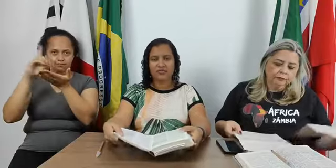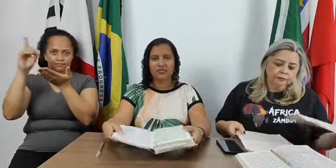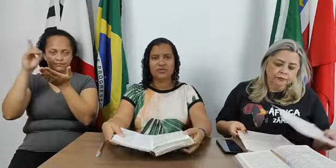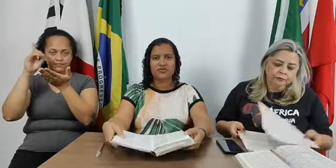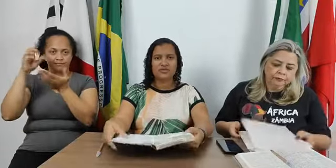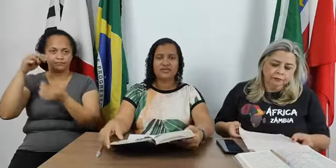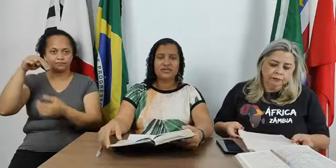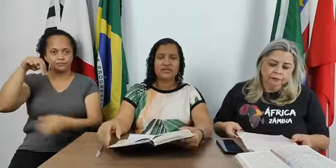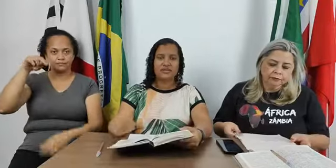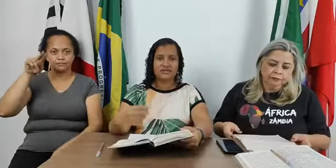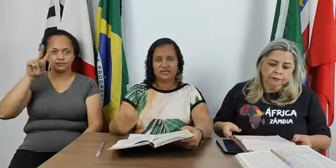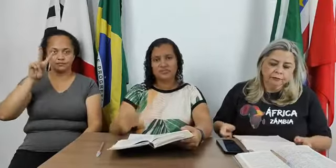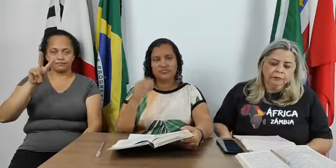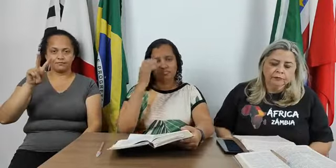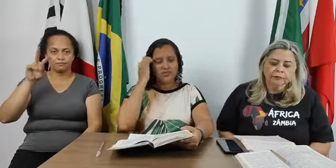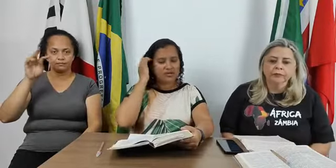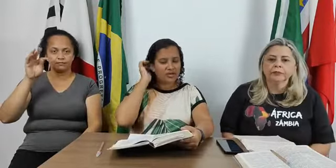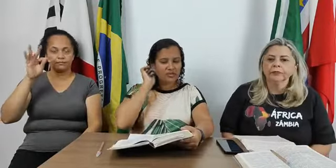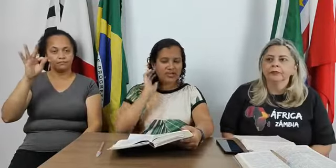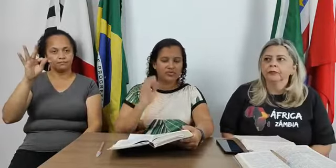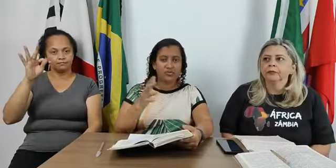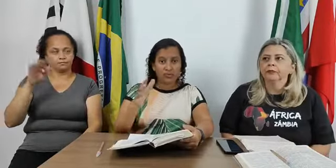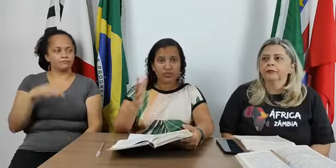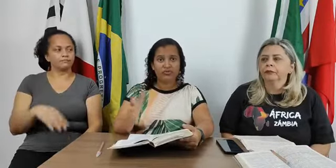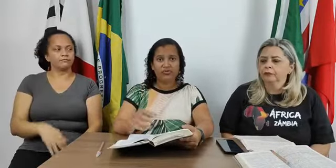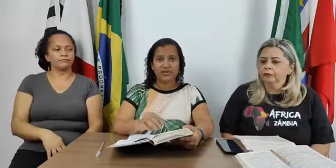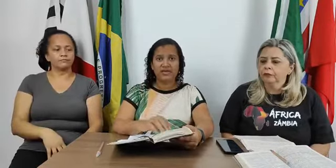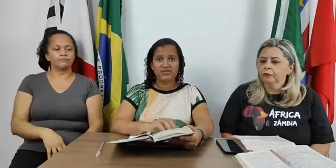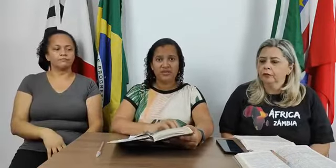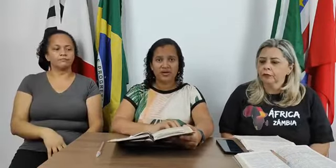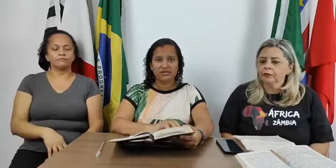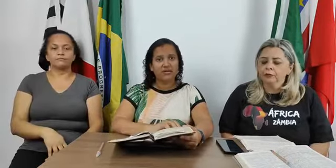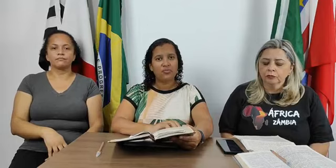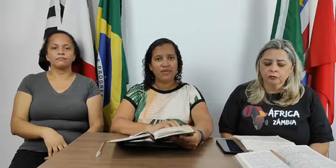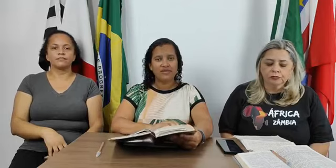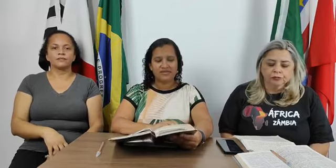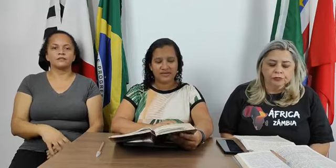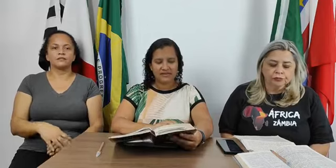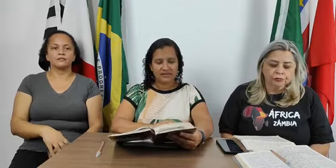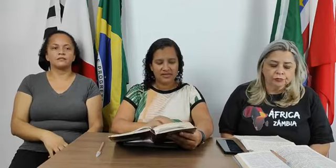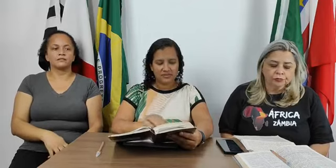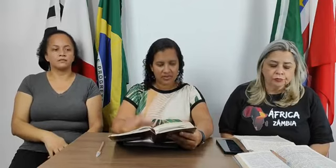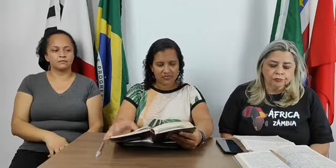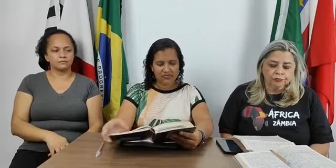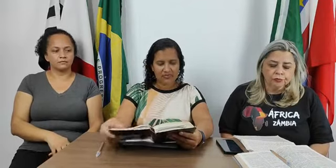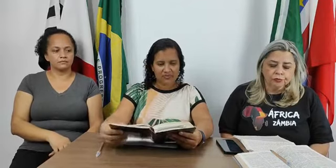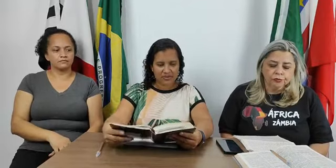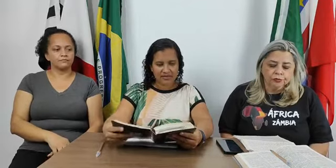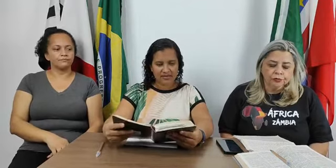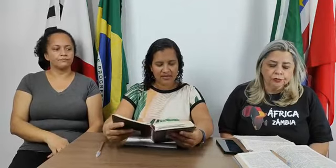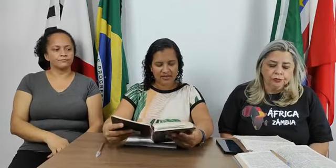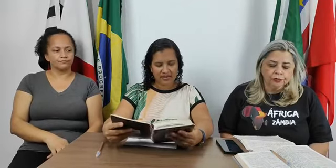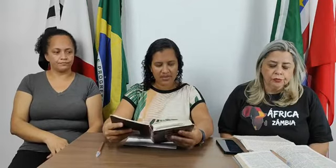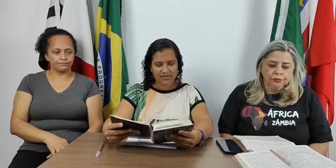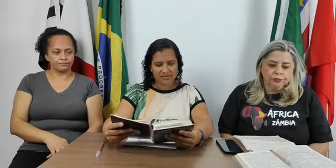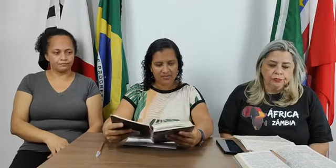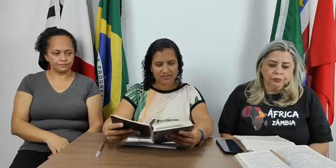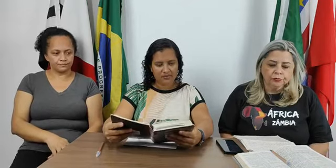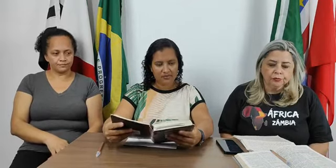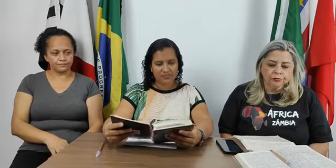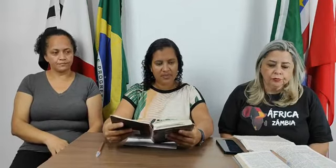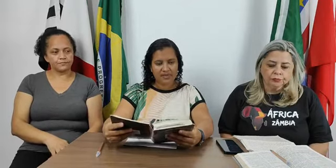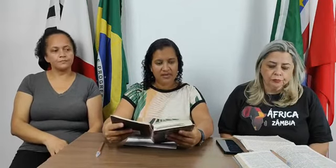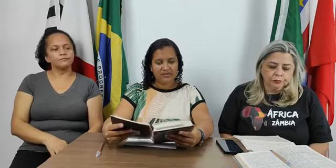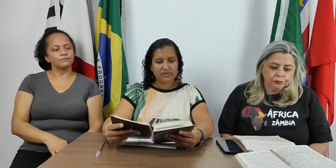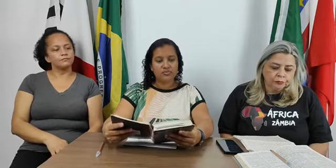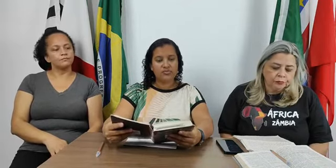versão transformadora, então é uma leitura um pouco diferente da Almeida, né? Mas vamos lá que é bem